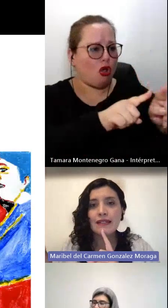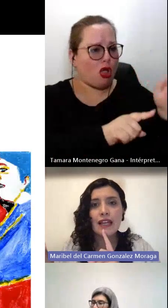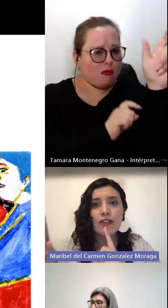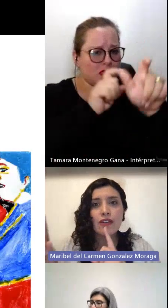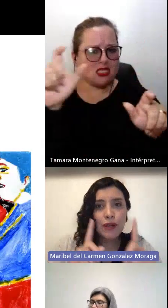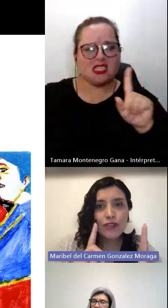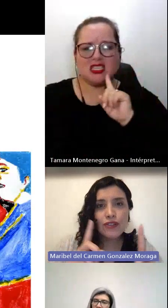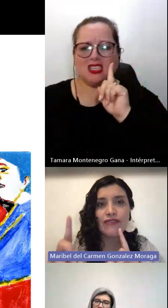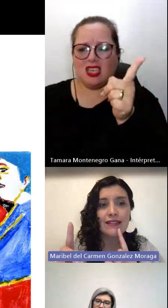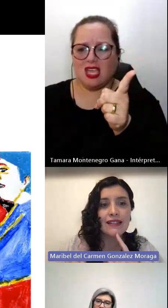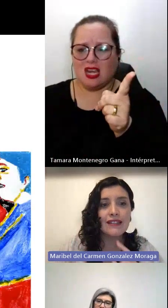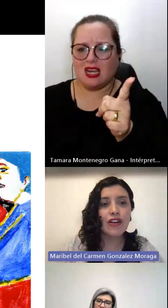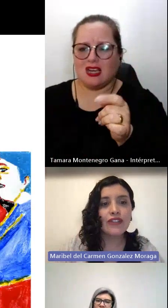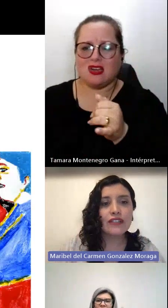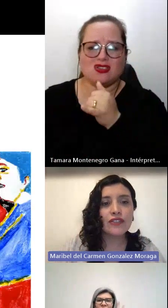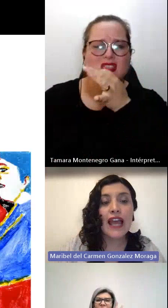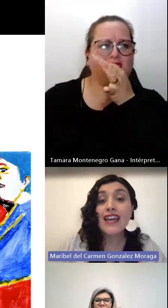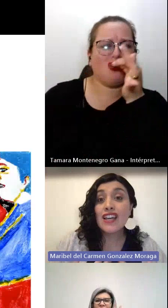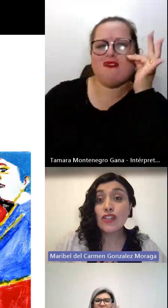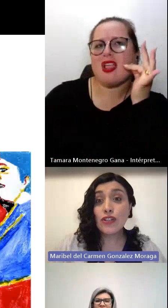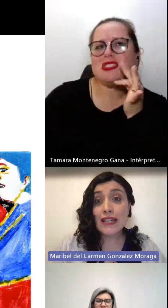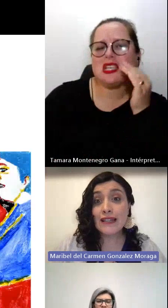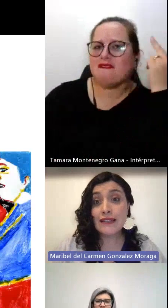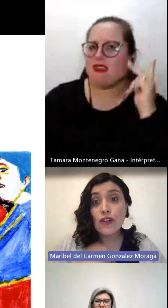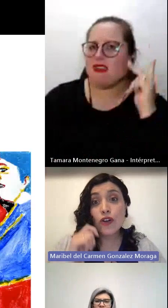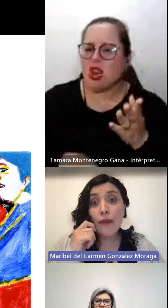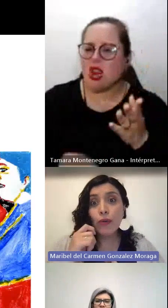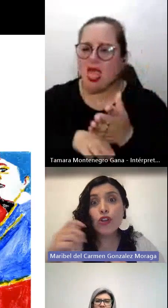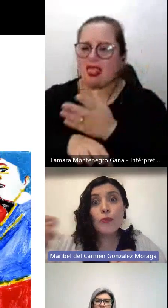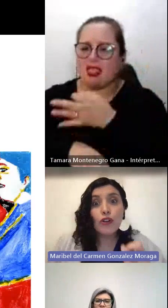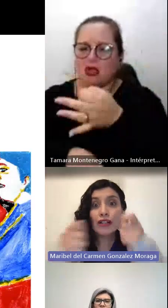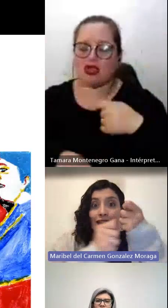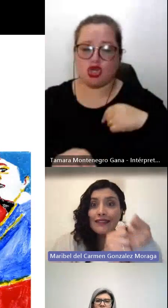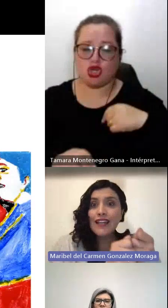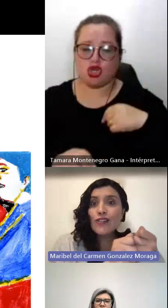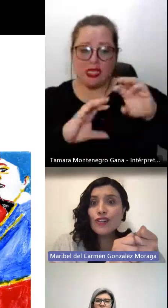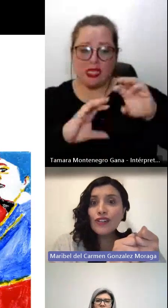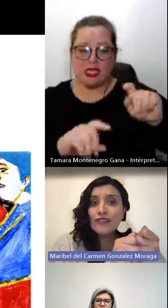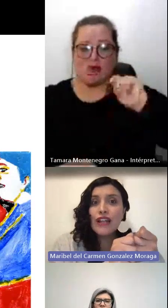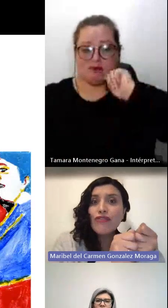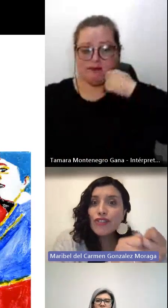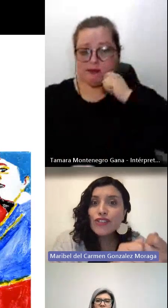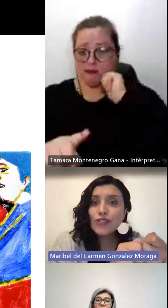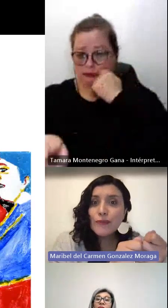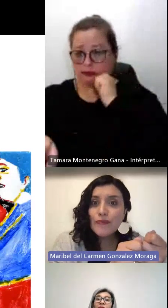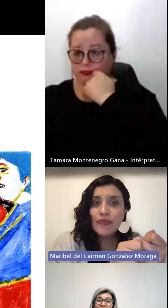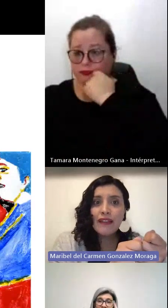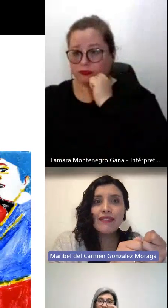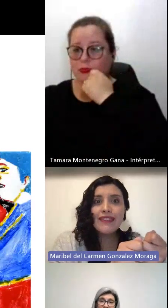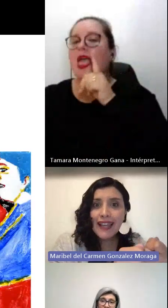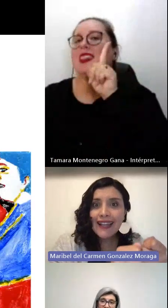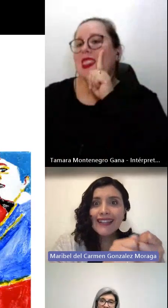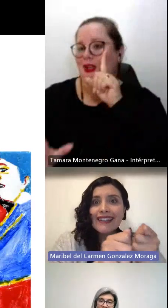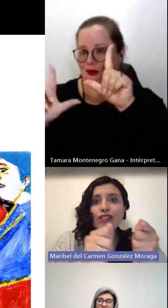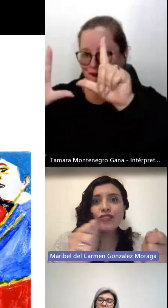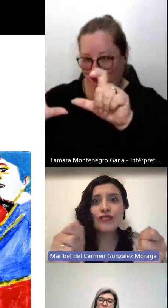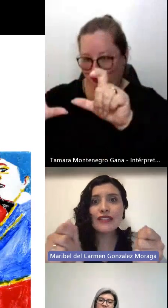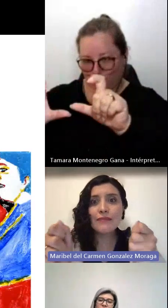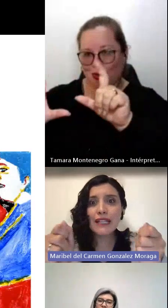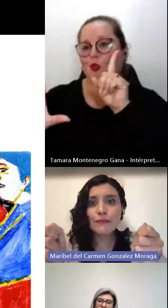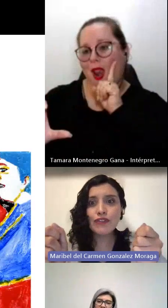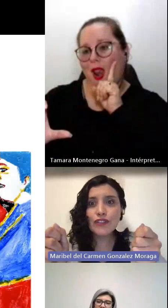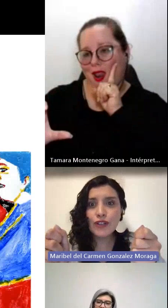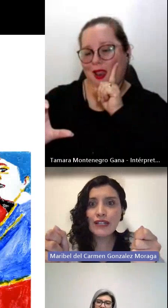que decía, no recuerdo si Francisca o Victoria, yo les enseño los apodos, pero tengo una foto de